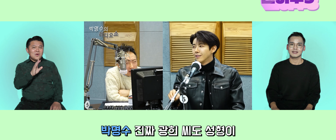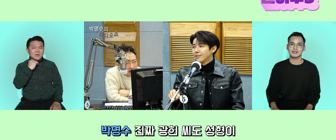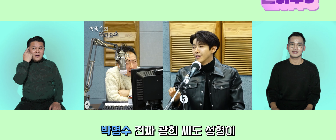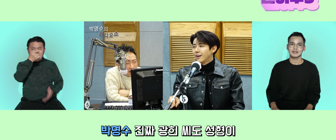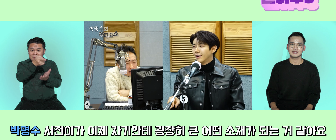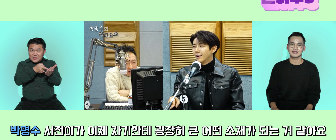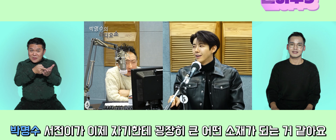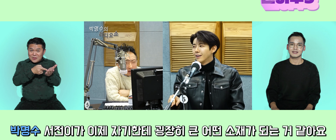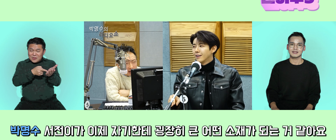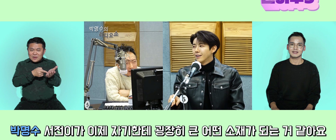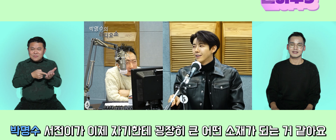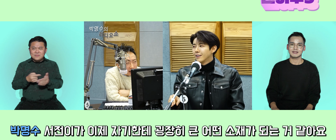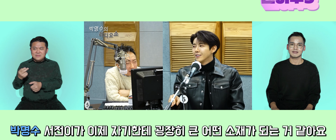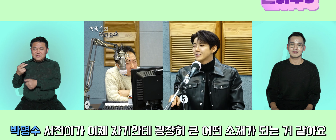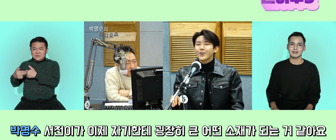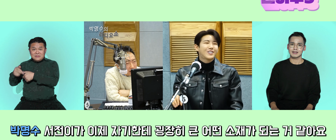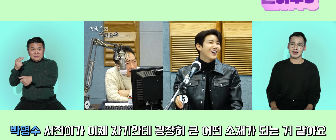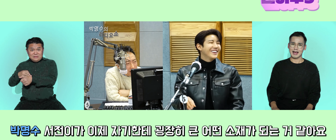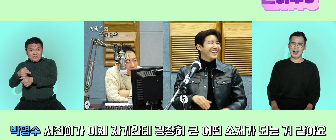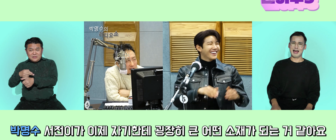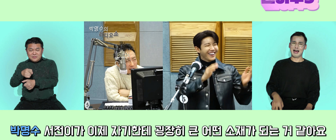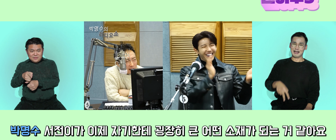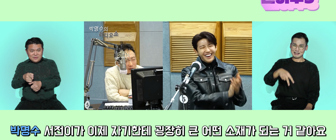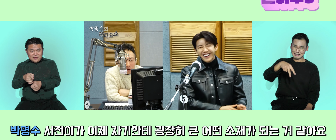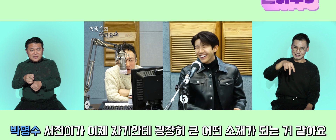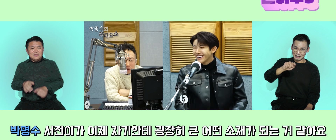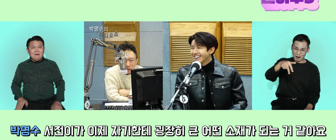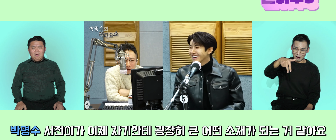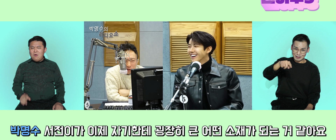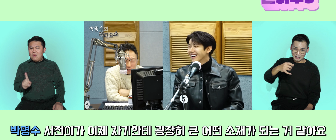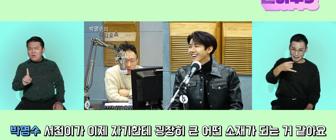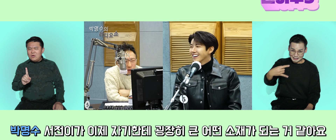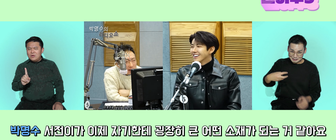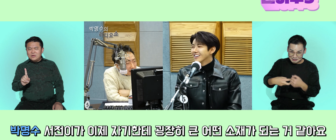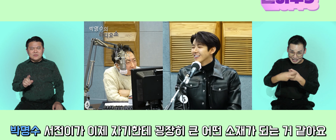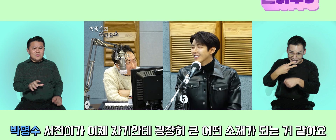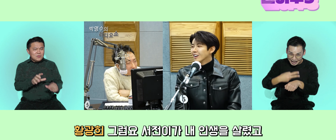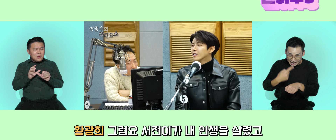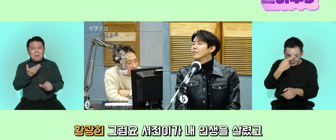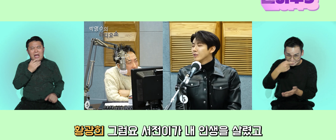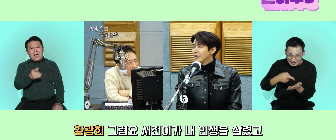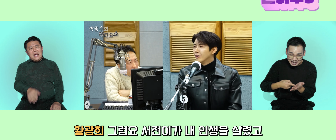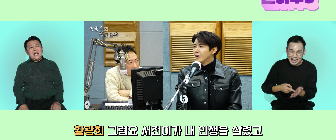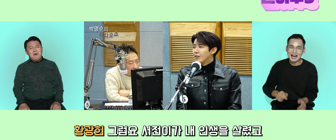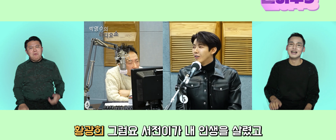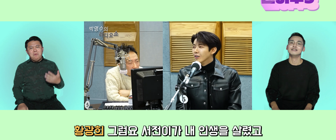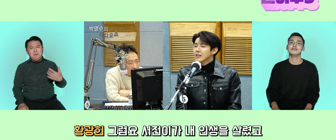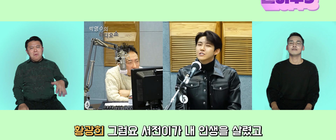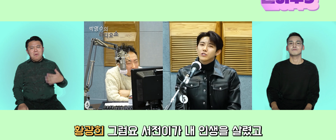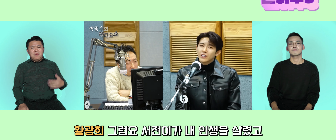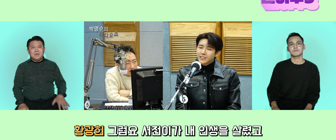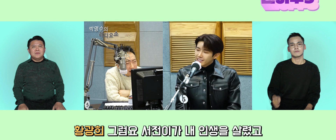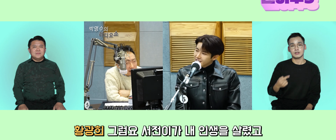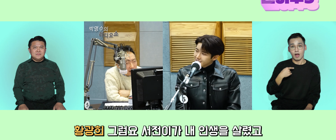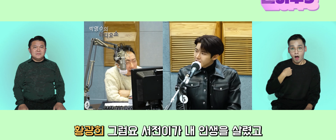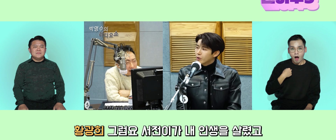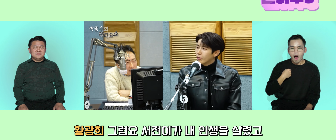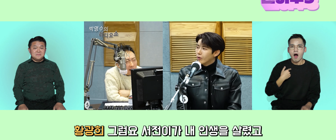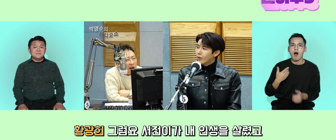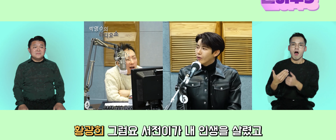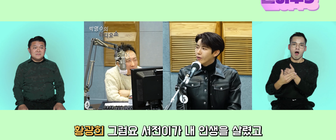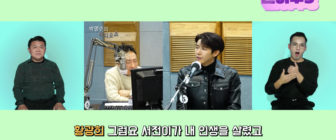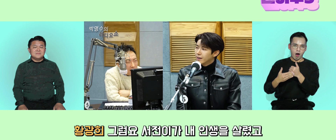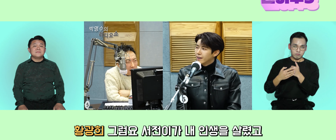성형이 써전이가 이제 자기한테 써전이 자기한테 굉장히 큰 어떤 소재가 되는 것 같아요. 그럼요. 써전이가 내 인생을